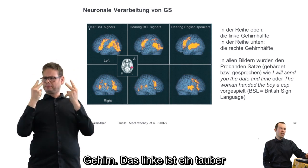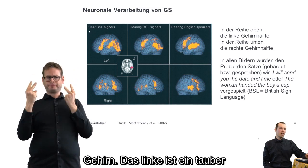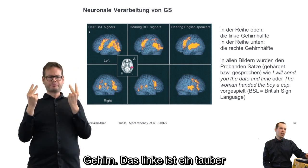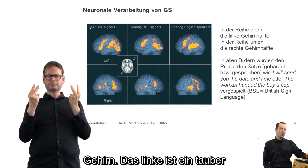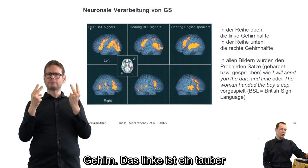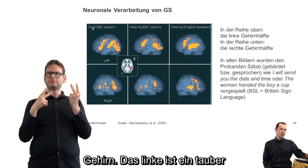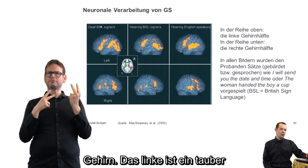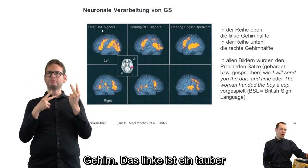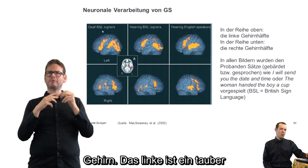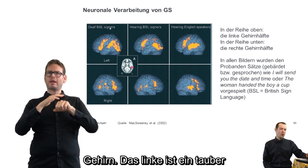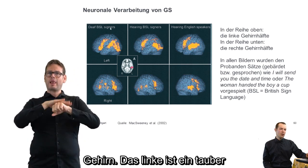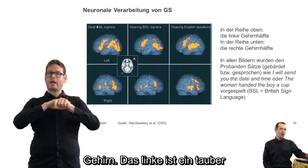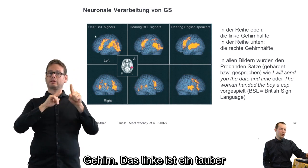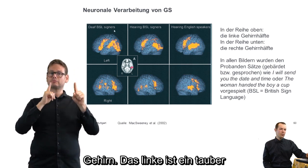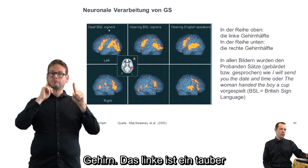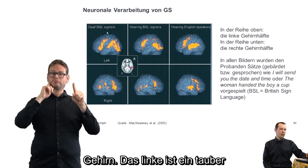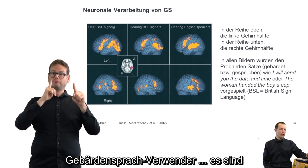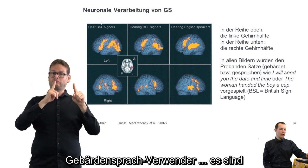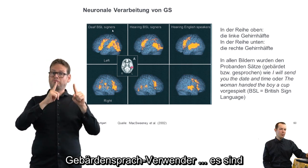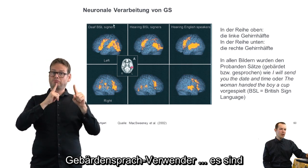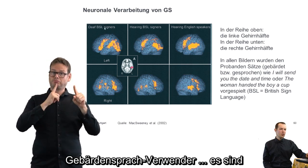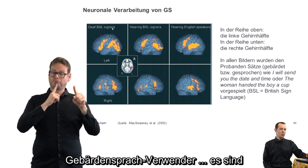ein tauber